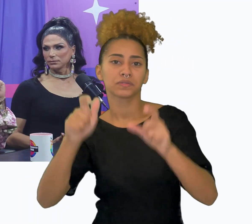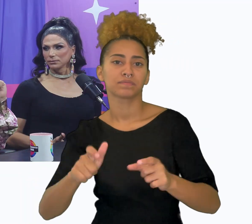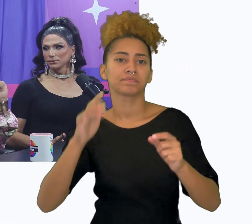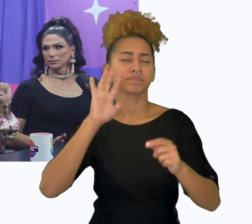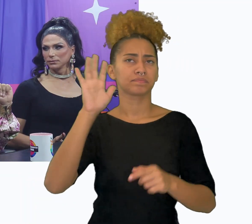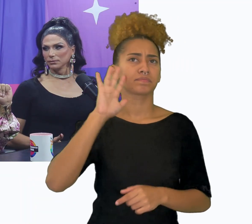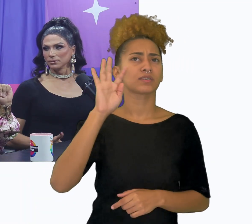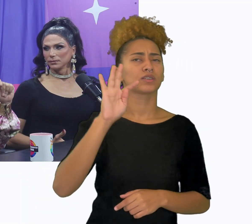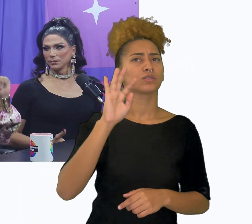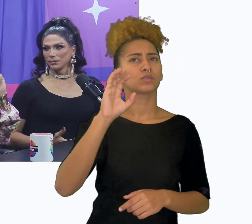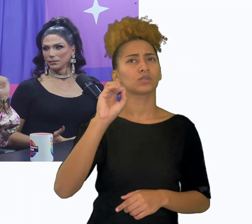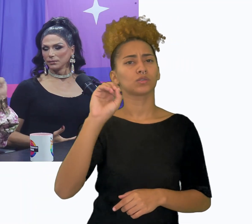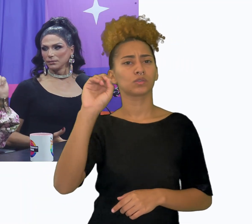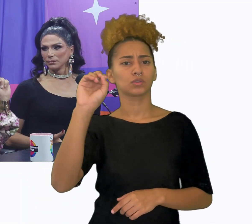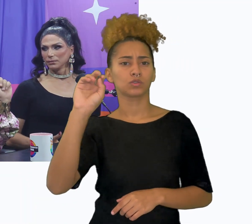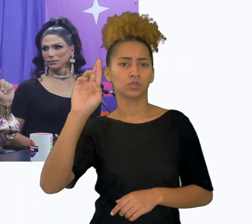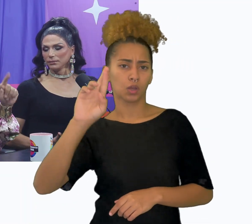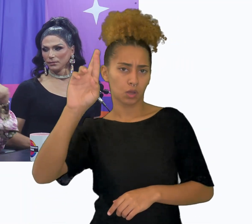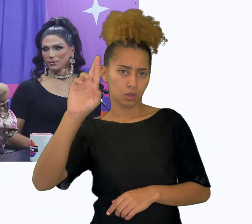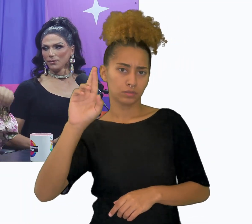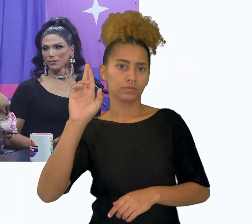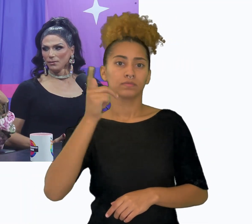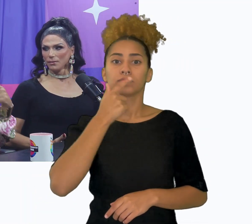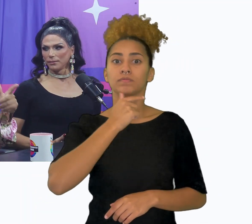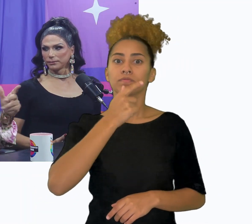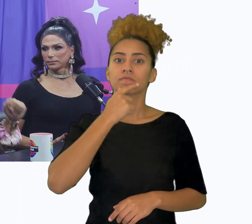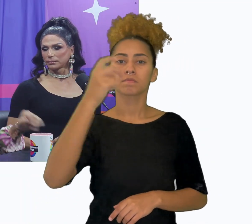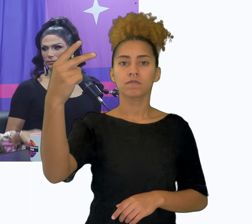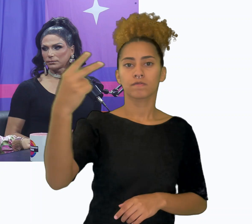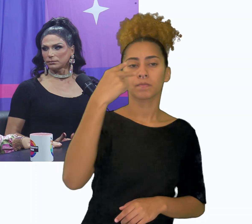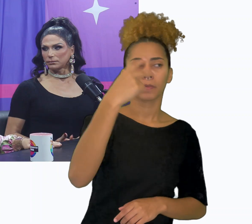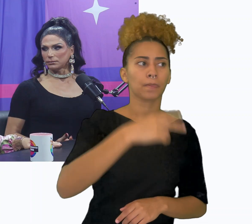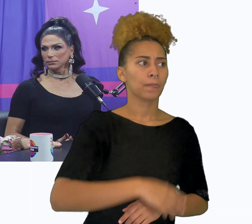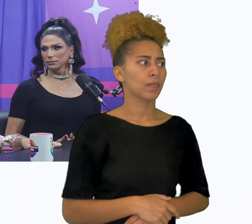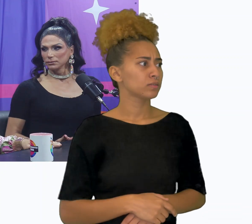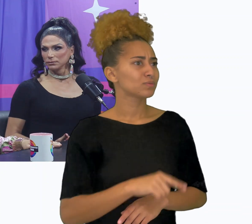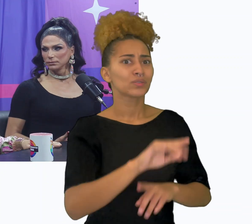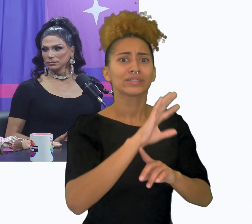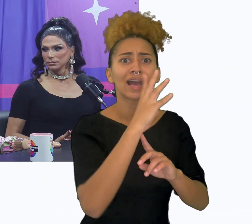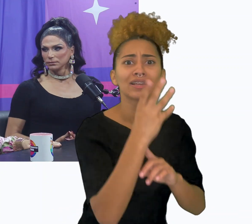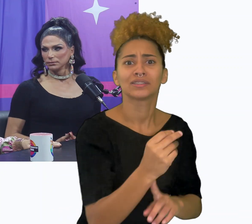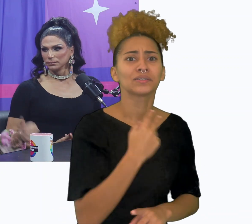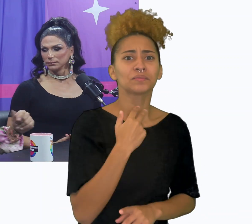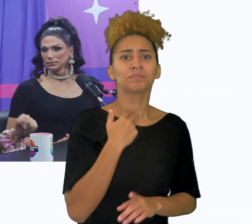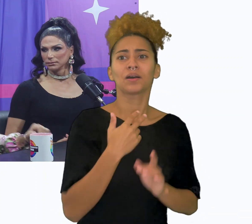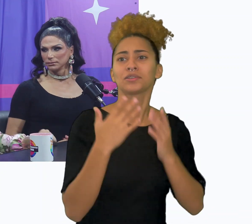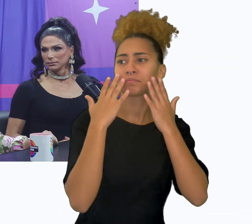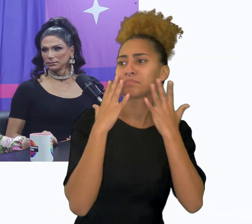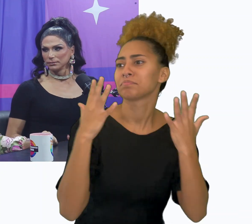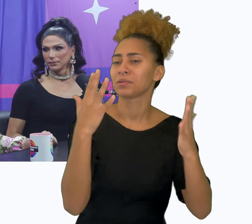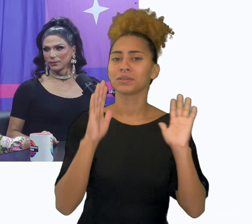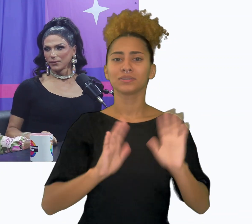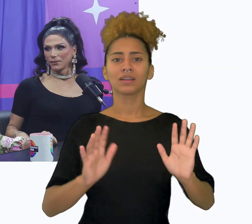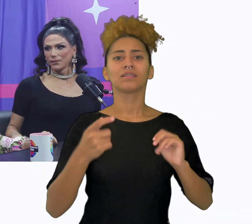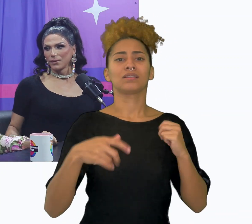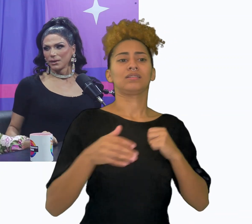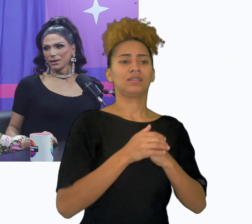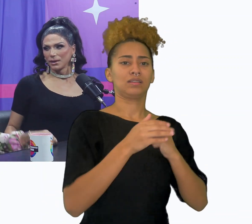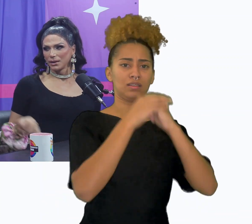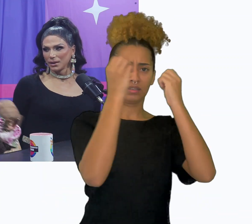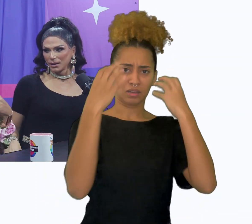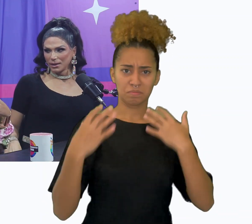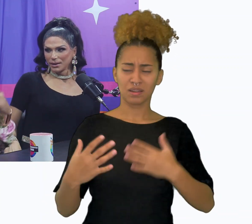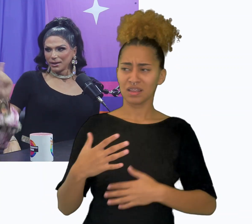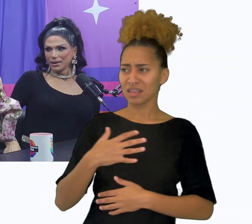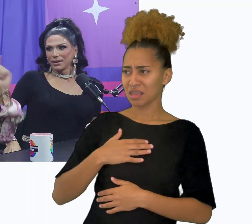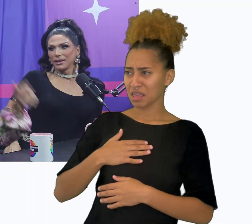que eu acho que era a Thor, o Eric Silva, que era o promotor, e quando ele me viu, ele me deu, você é artista, você não pode estar aqui, tem que estar no camarim. Eu